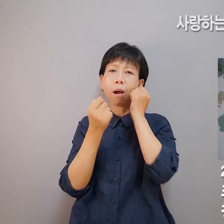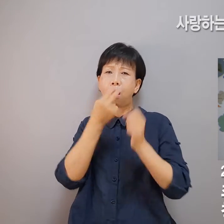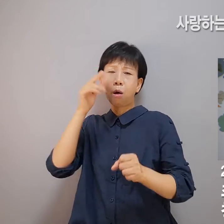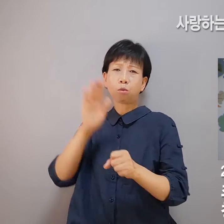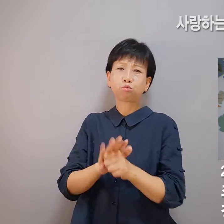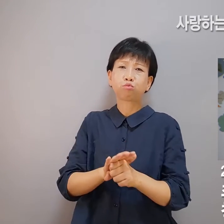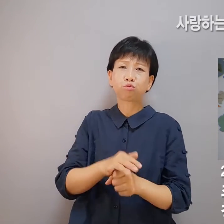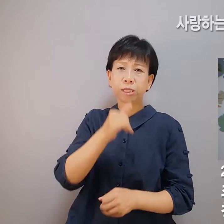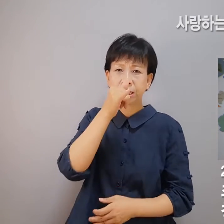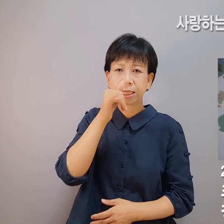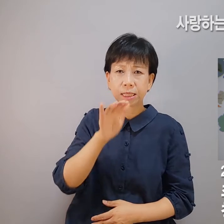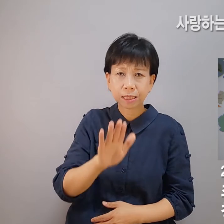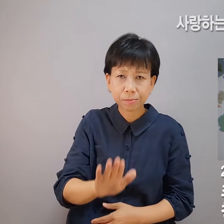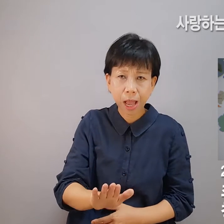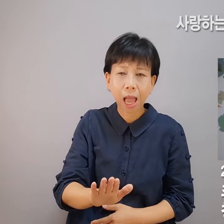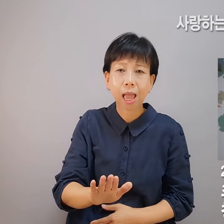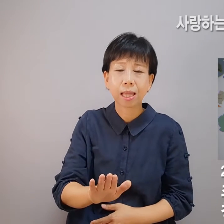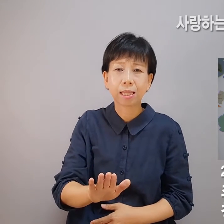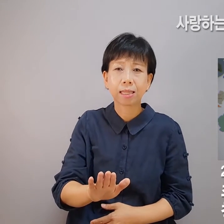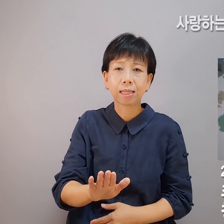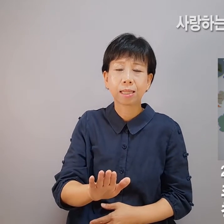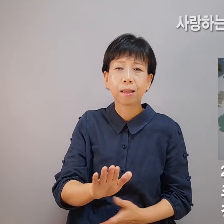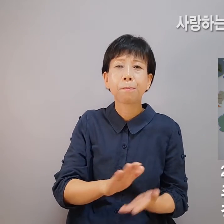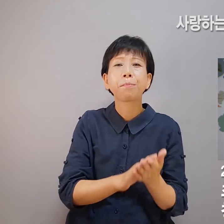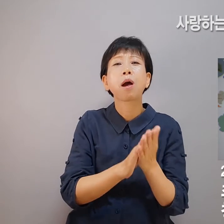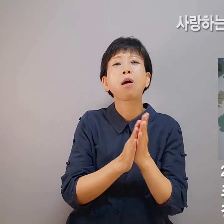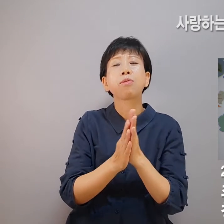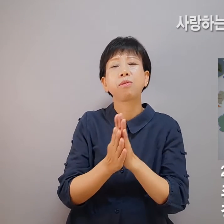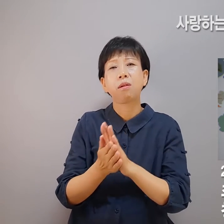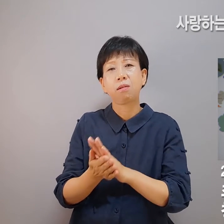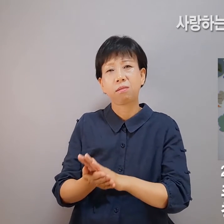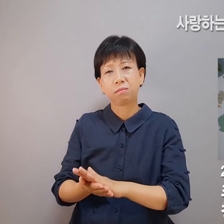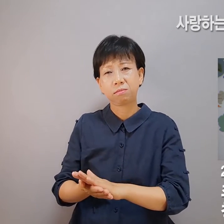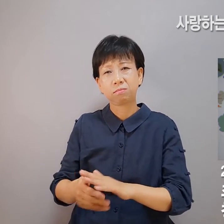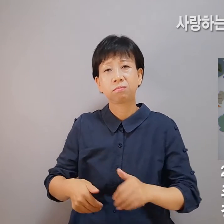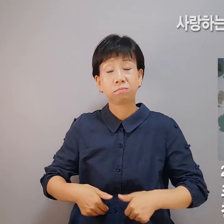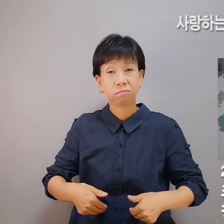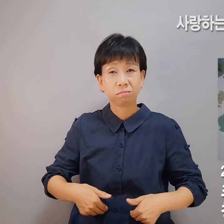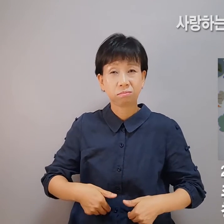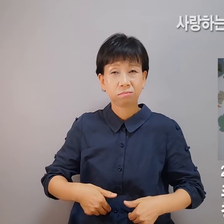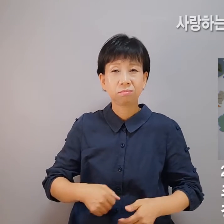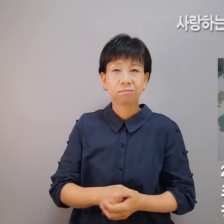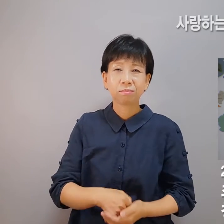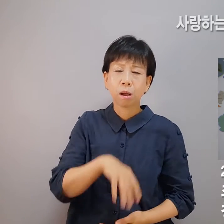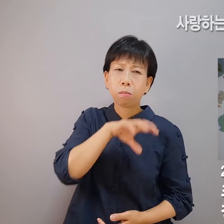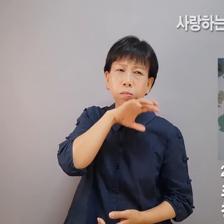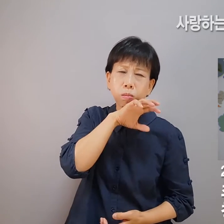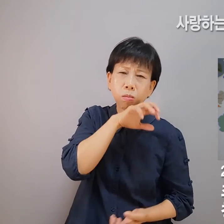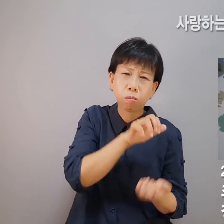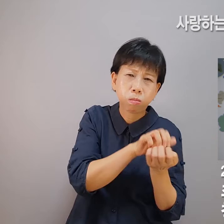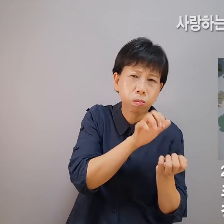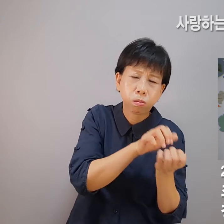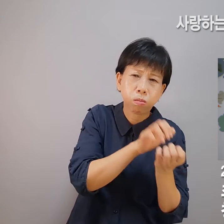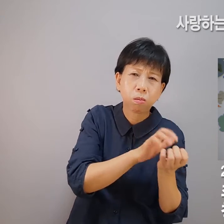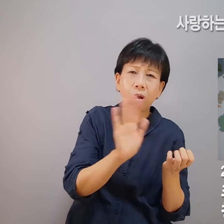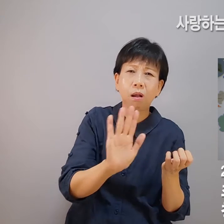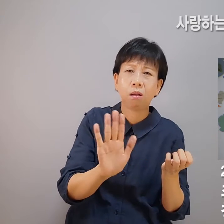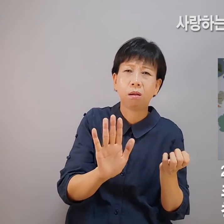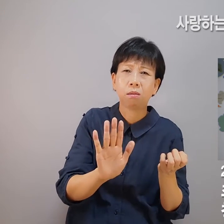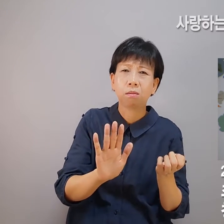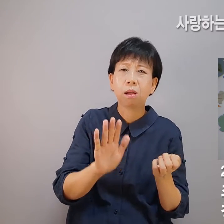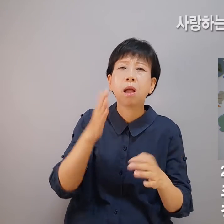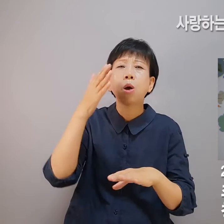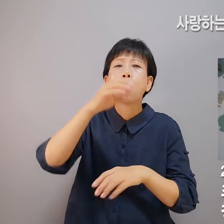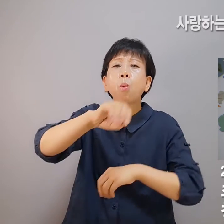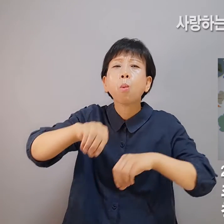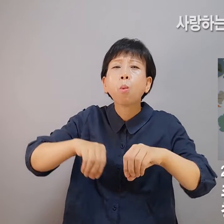속상한다 할지라도 그 현장에서 조급해서 불평하고 원망하고 속단하는 것이 아니고 오히려